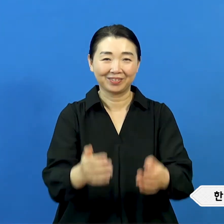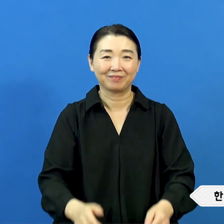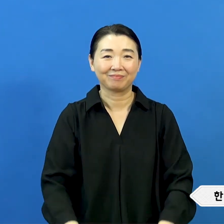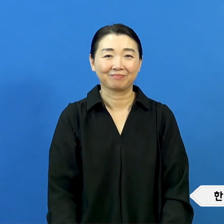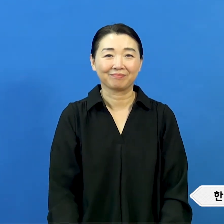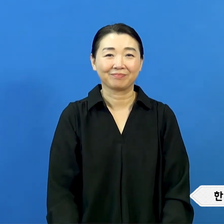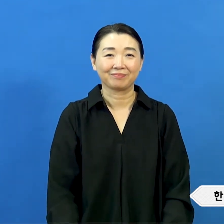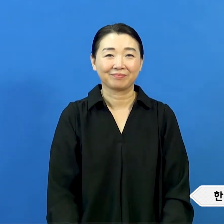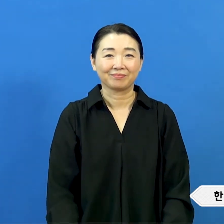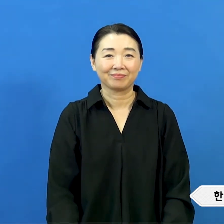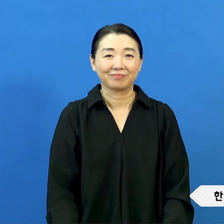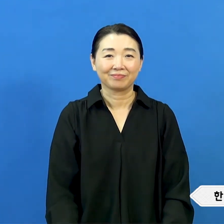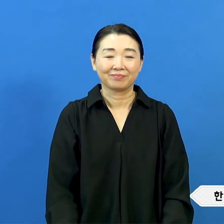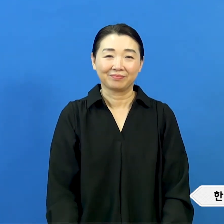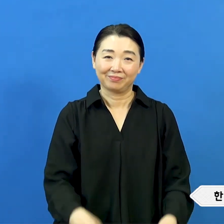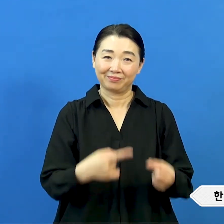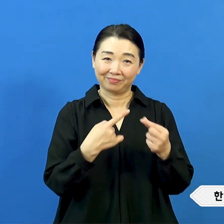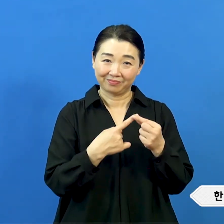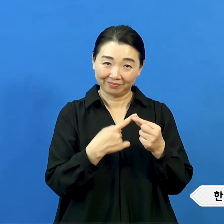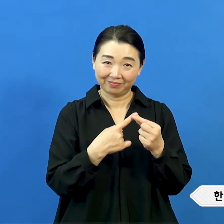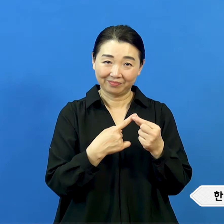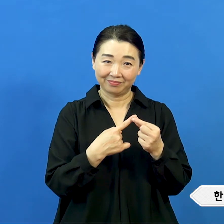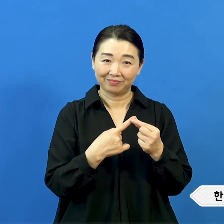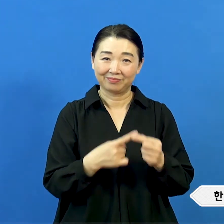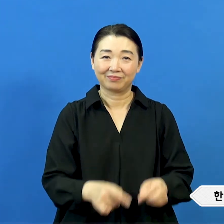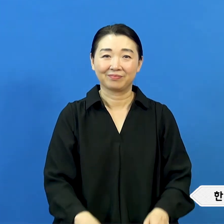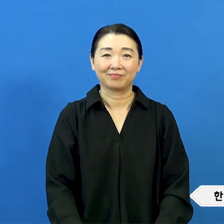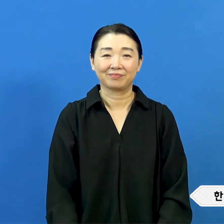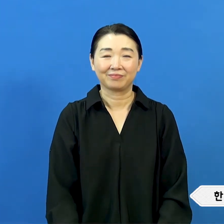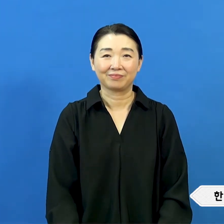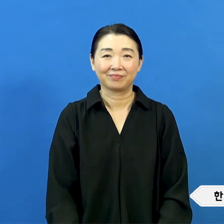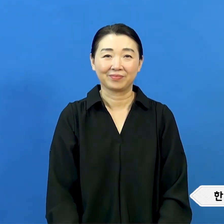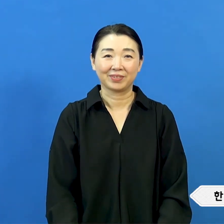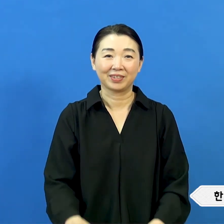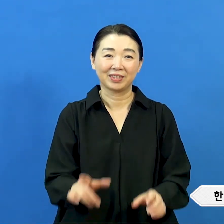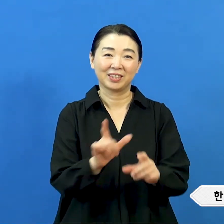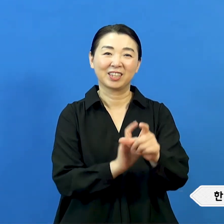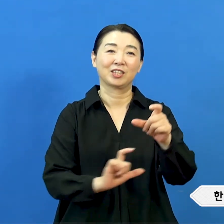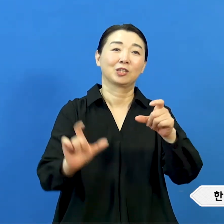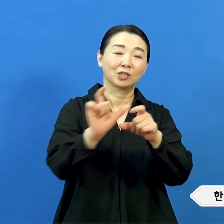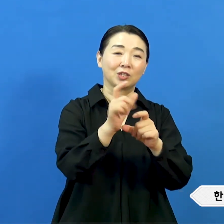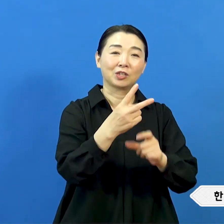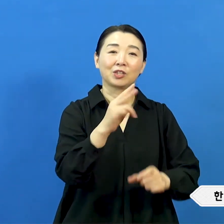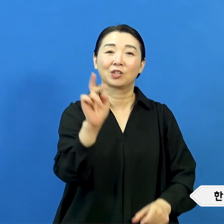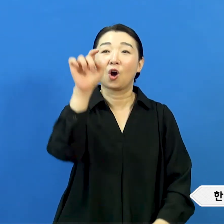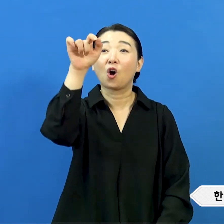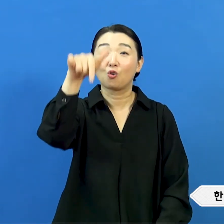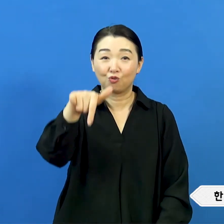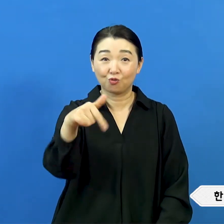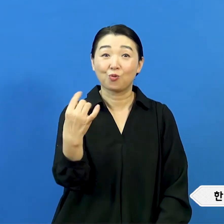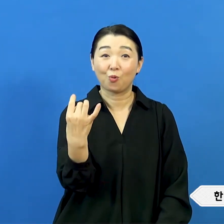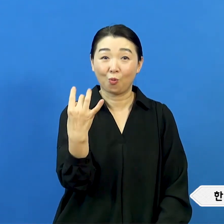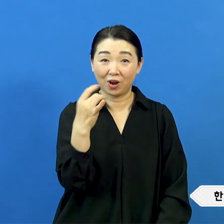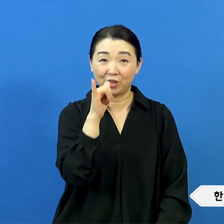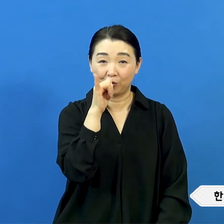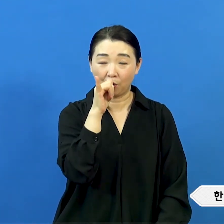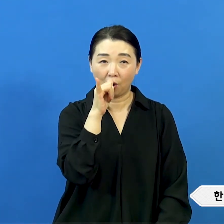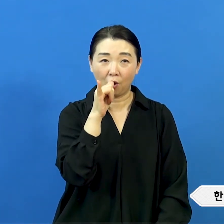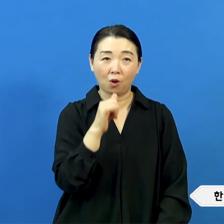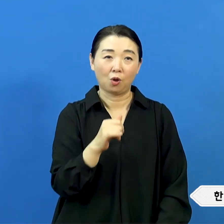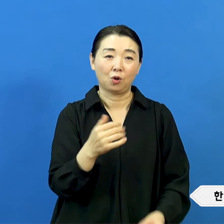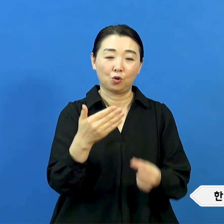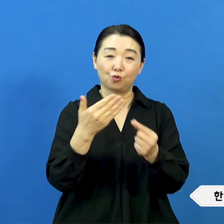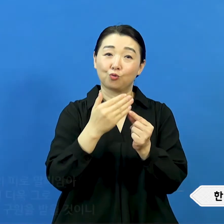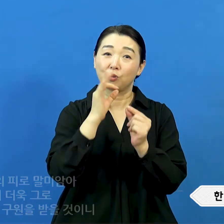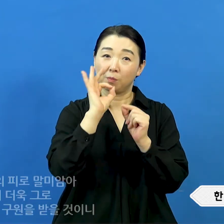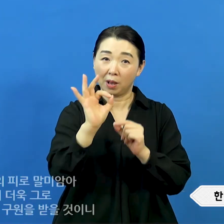나누려고 합니다. 첫째는 더욱의 원리 때문입니다. 9절을 보면 그러면